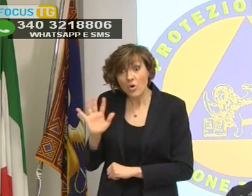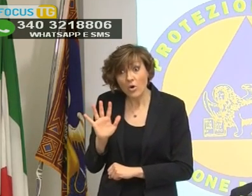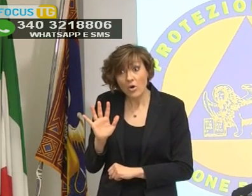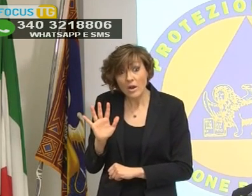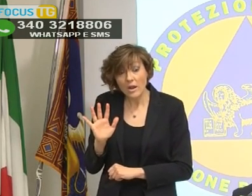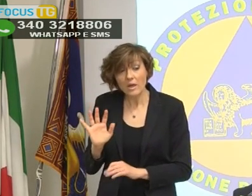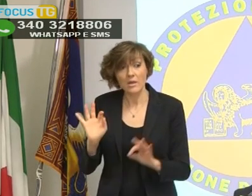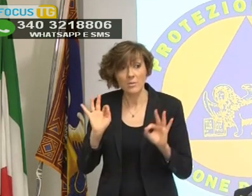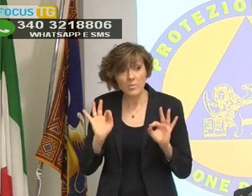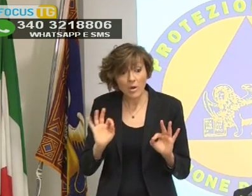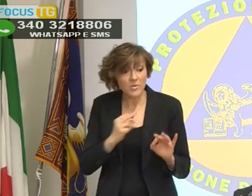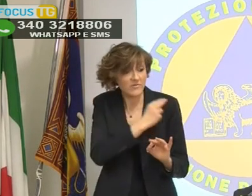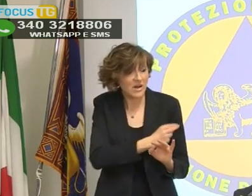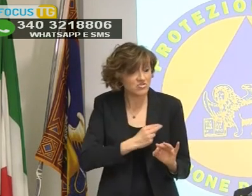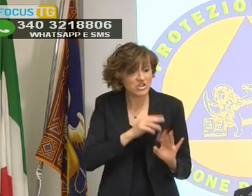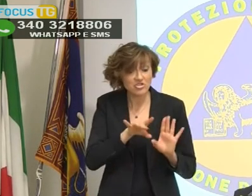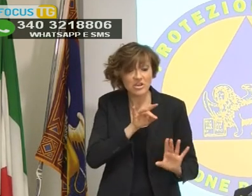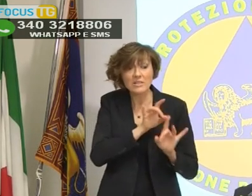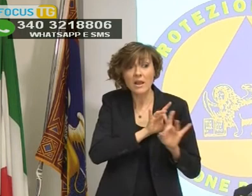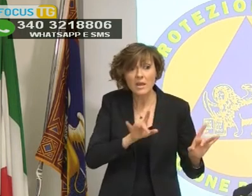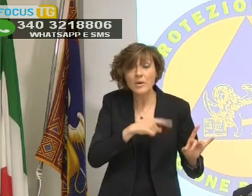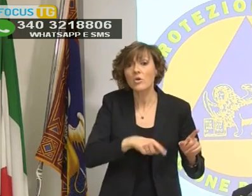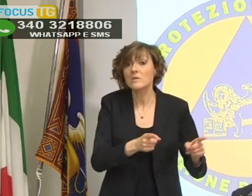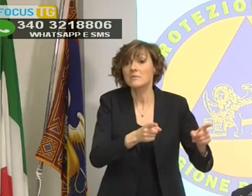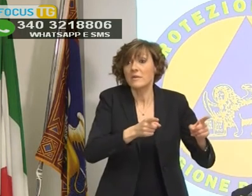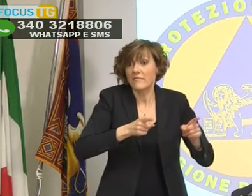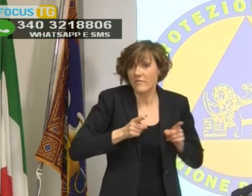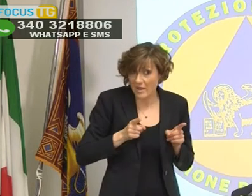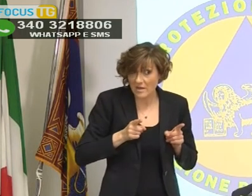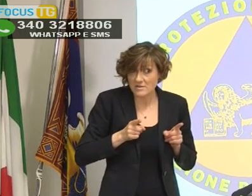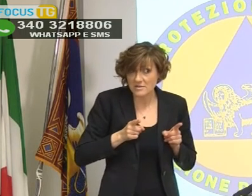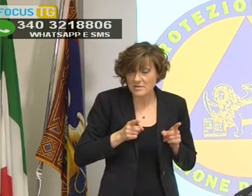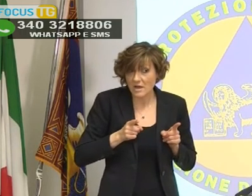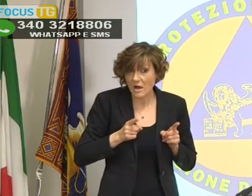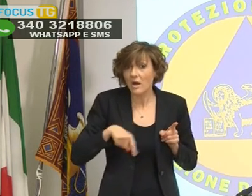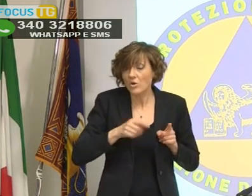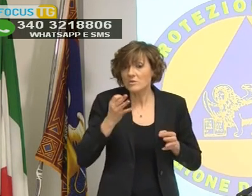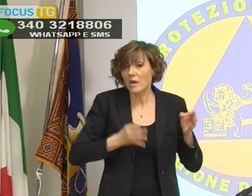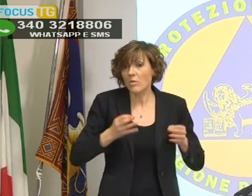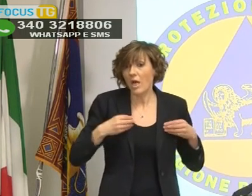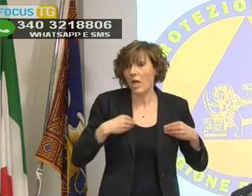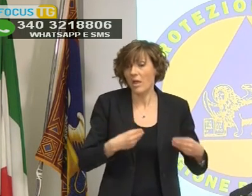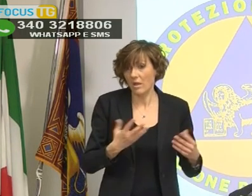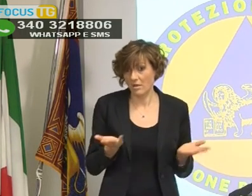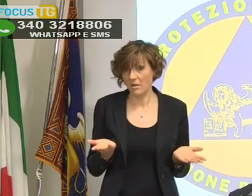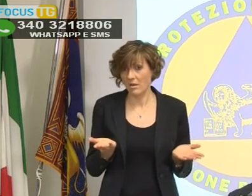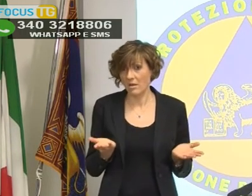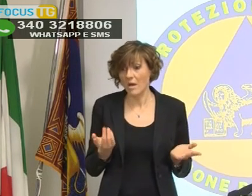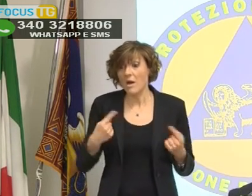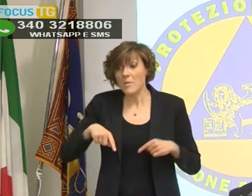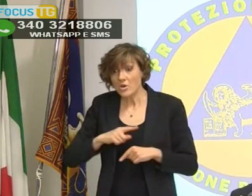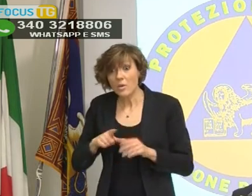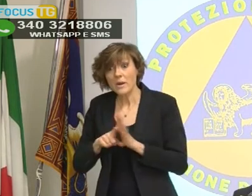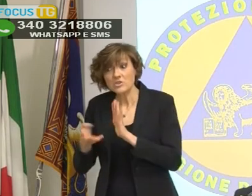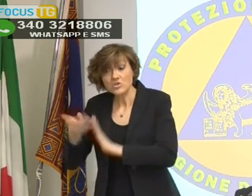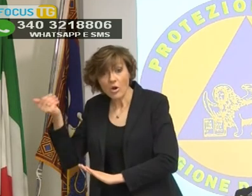scritto quintali di pagine, no? Noi avevamo un modello vaccinale che prevedeva la libertà di scelta e ci è stato tolto per legge